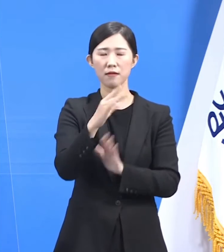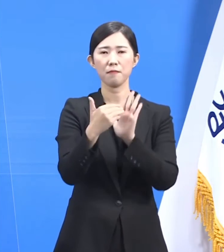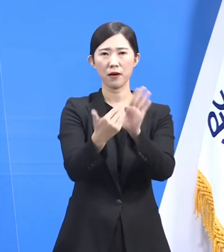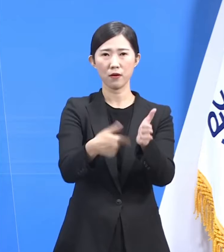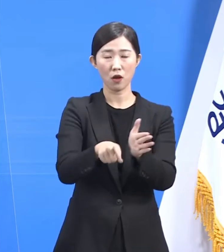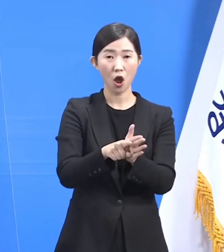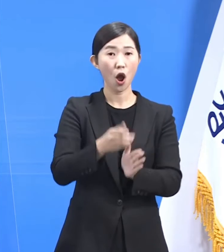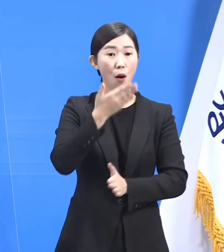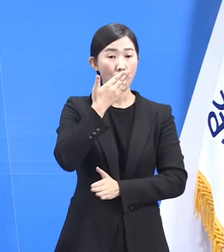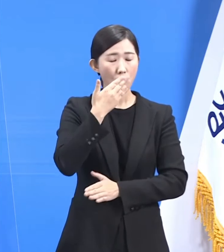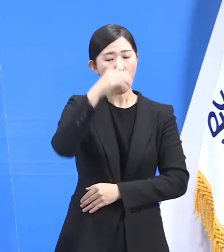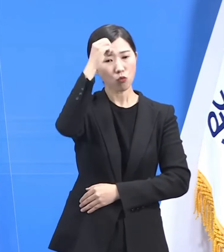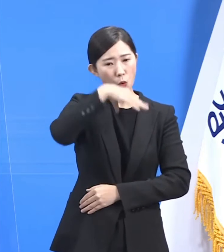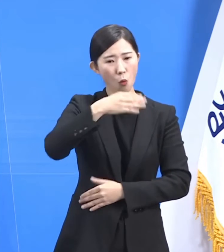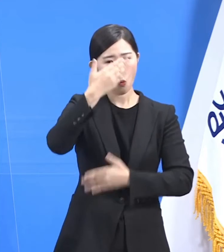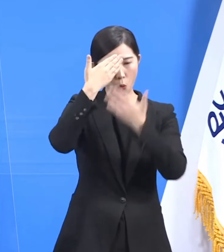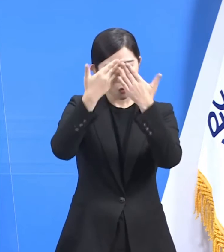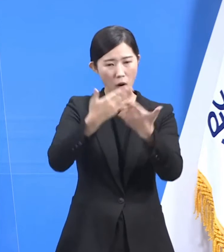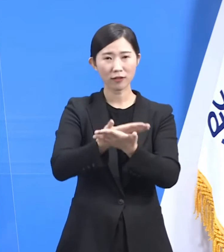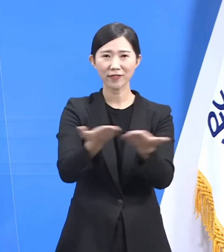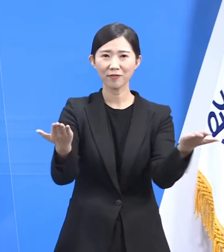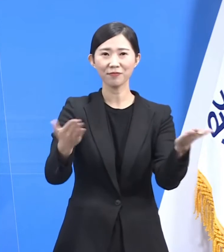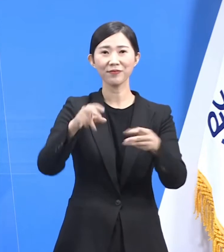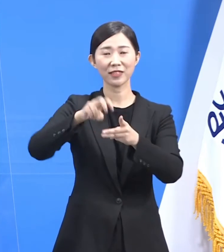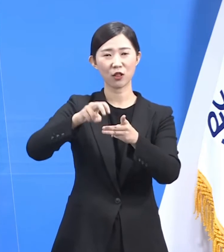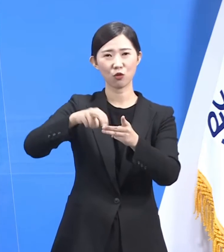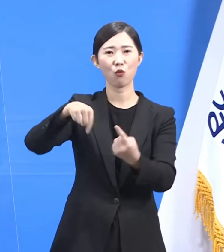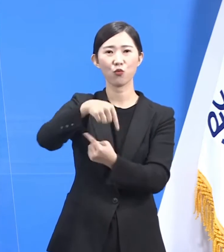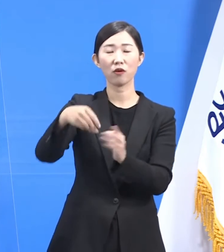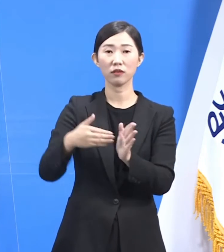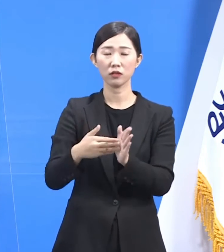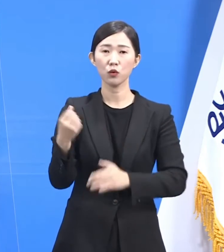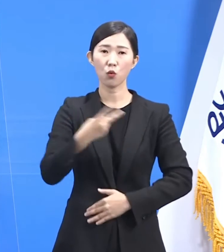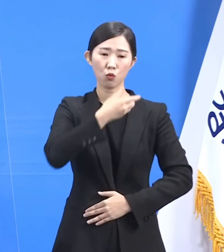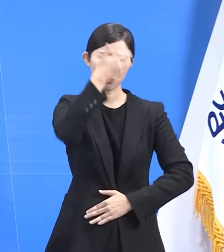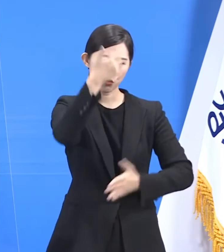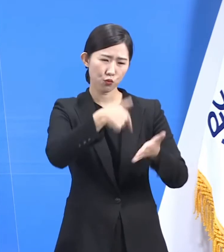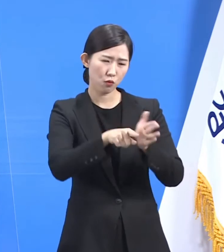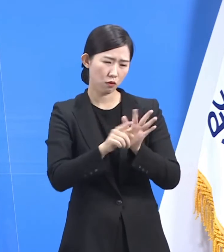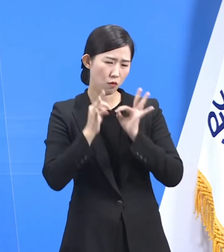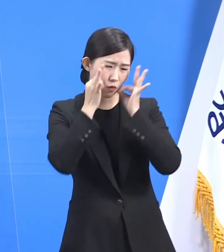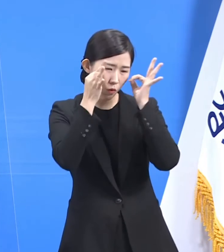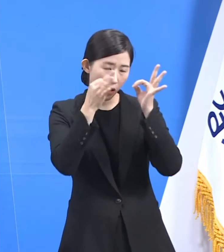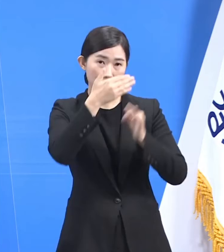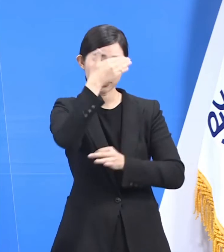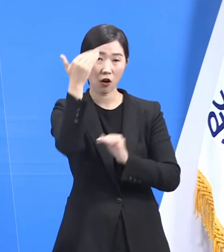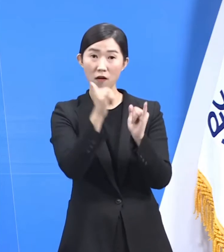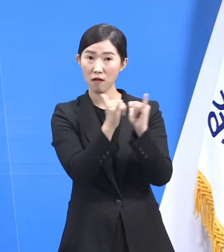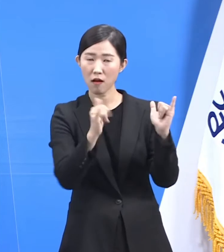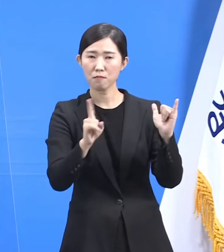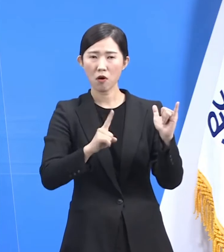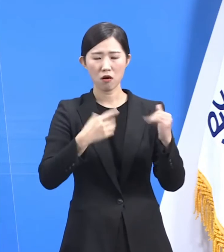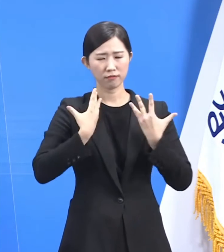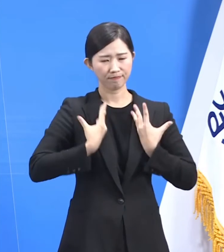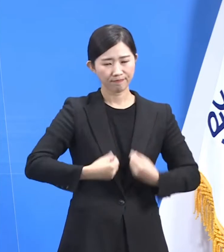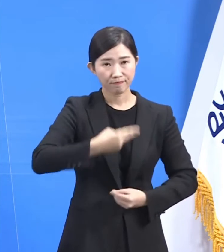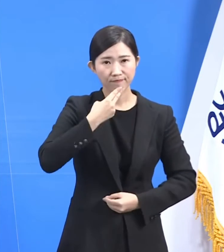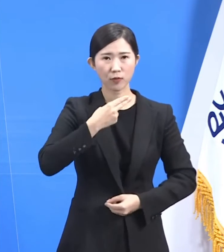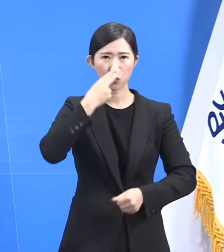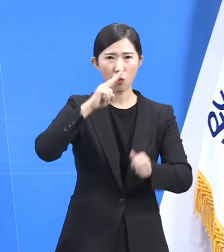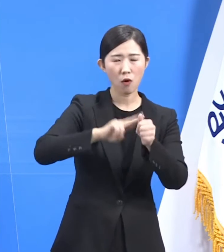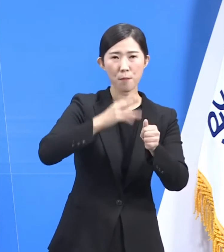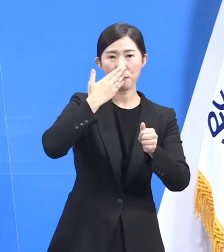드림센터를 운영했고 꿈을 위해서 땀 흘리는 청년들이 좌절하지 않고 도전할 수 있도록